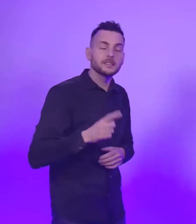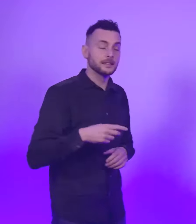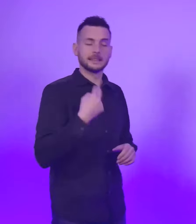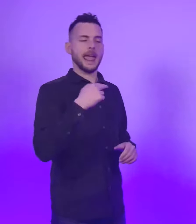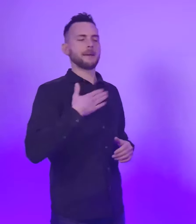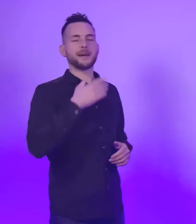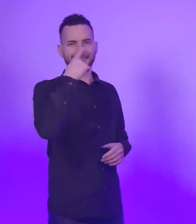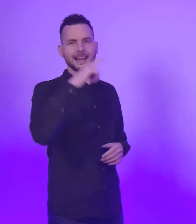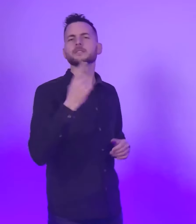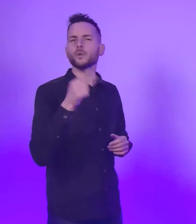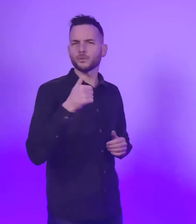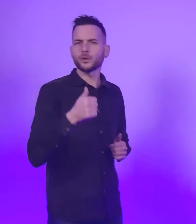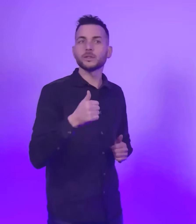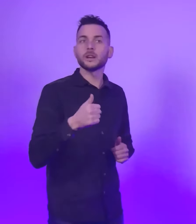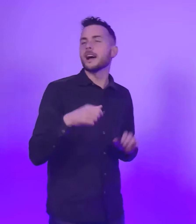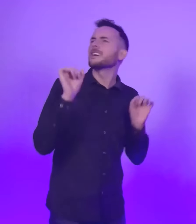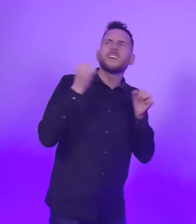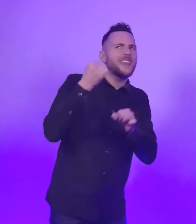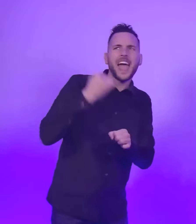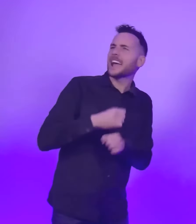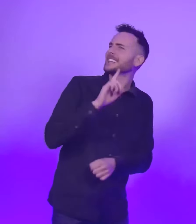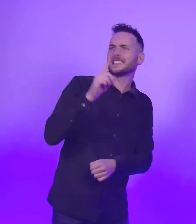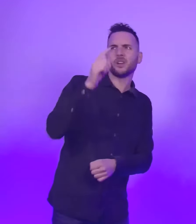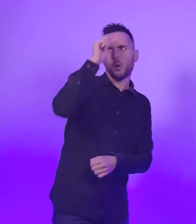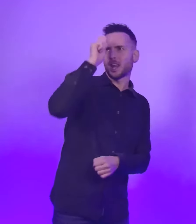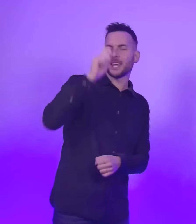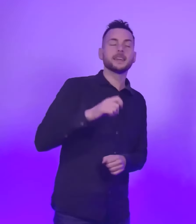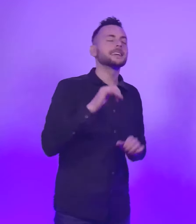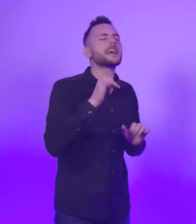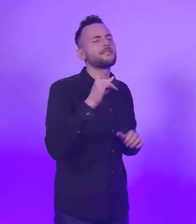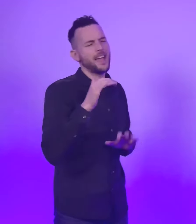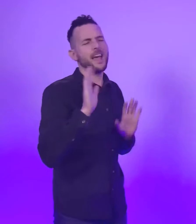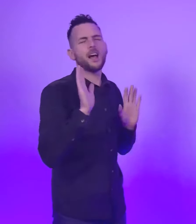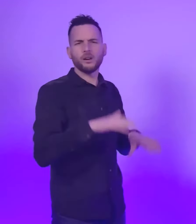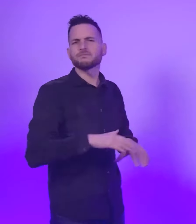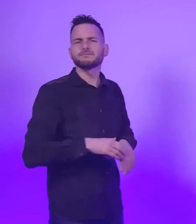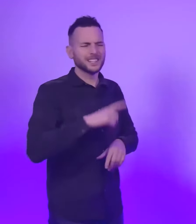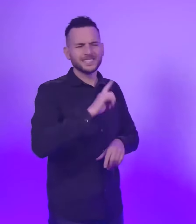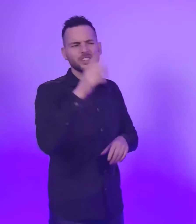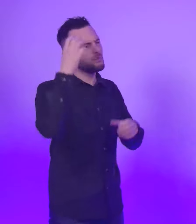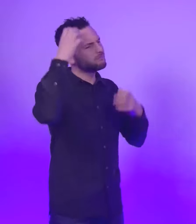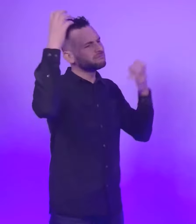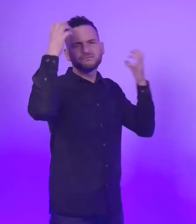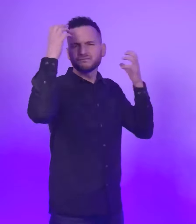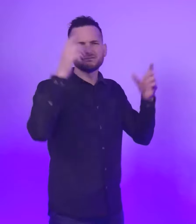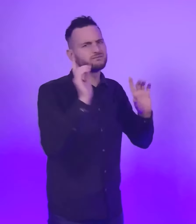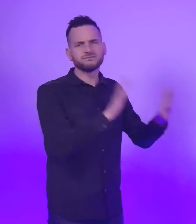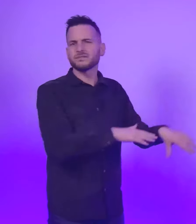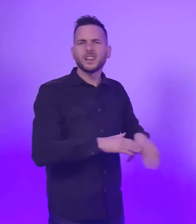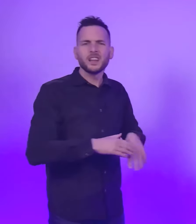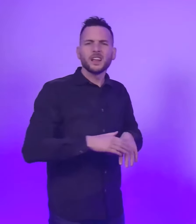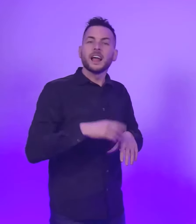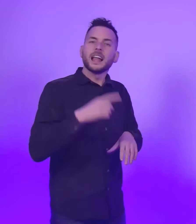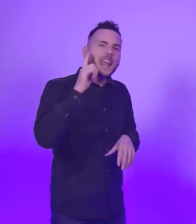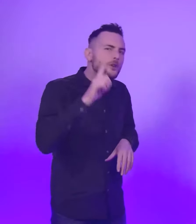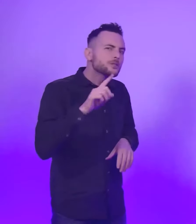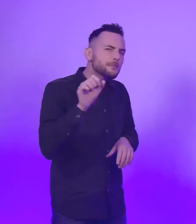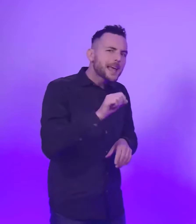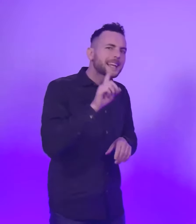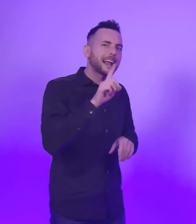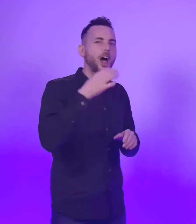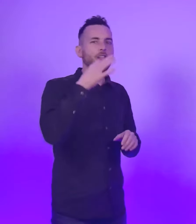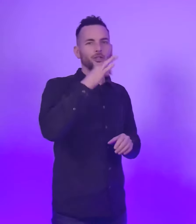talent. Komt helemaal goed. Nee, maar dat kan echt niet, Olly. Jawel. Niet zo druk maken, joh. Nope. Luister nou eens even naar de antwoorden.